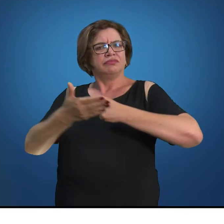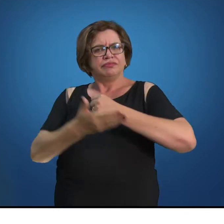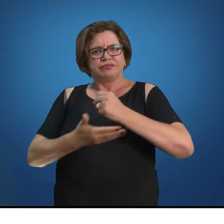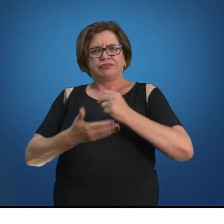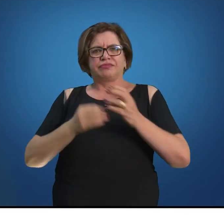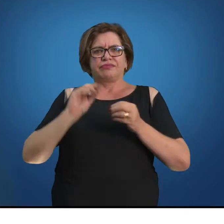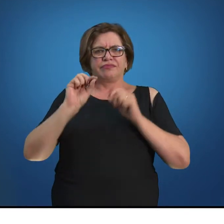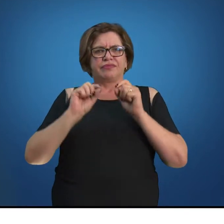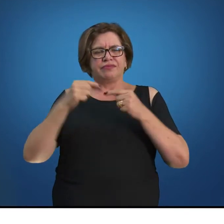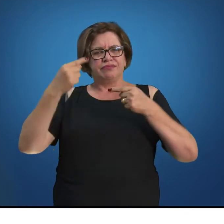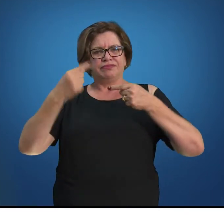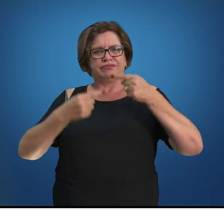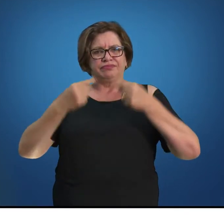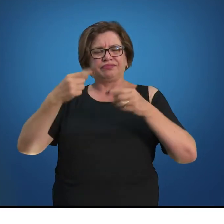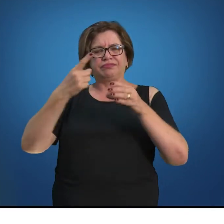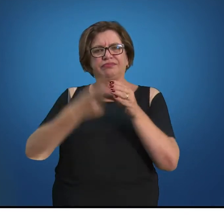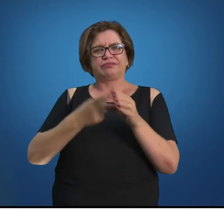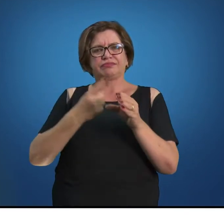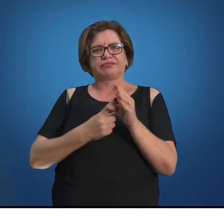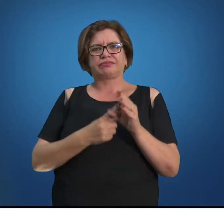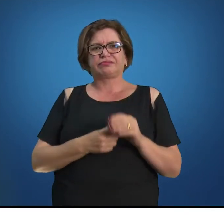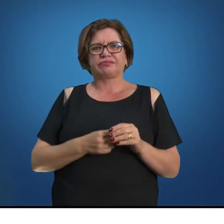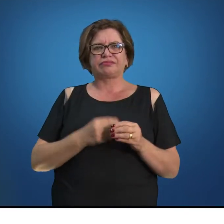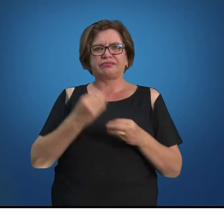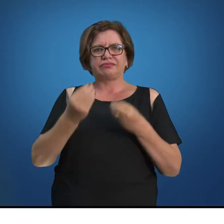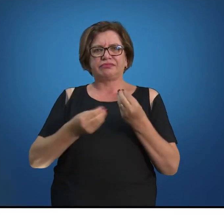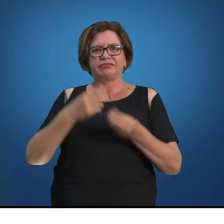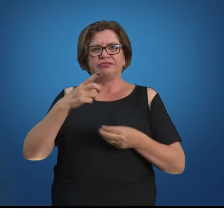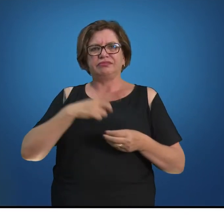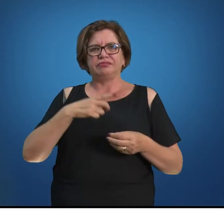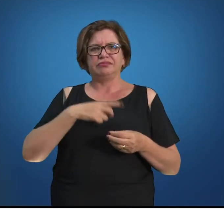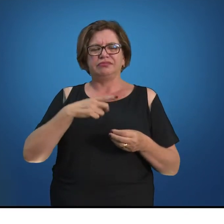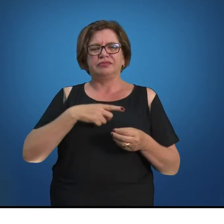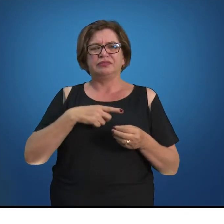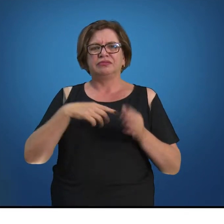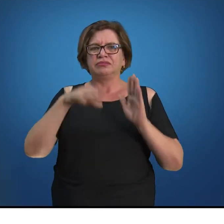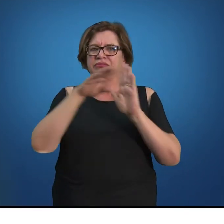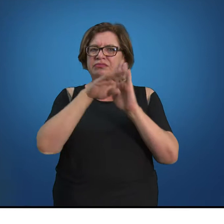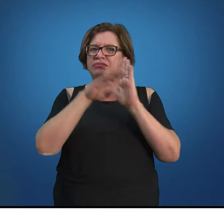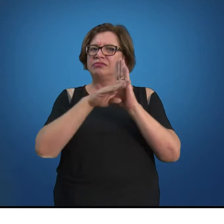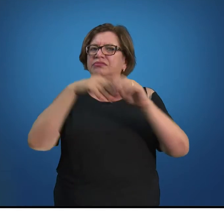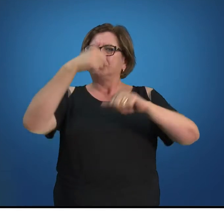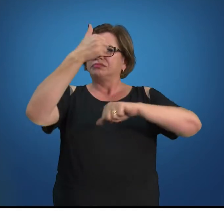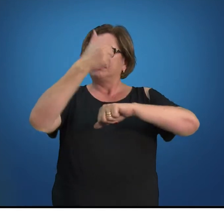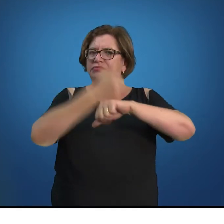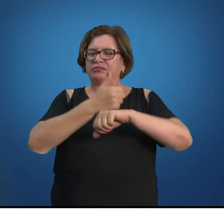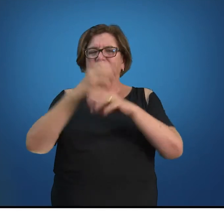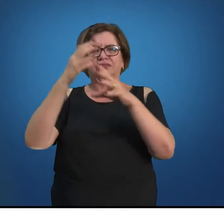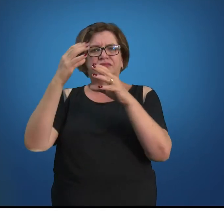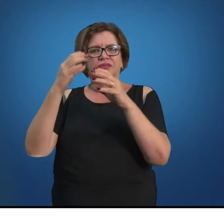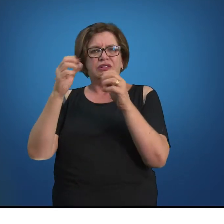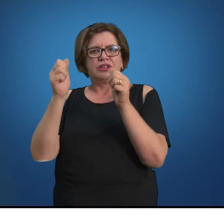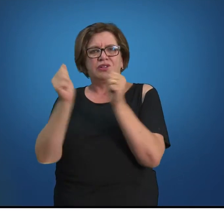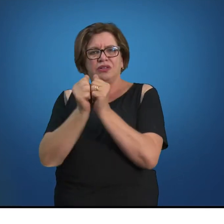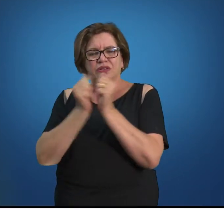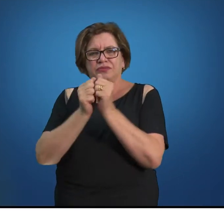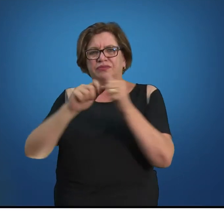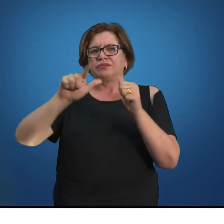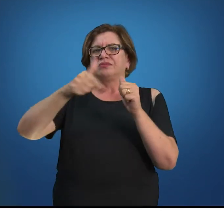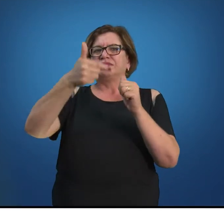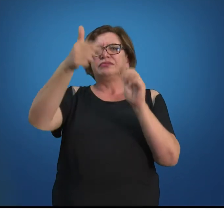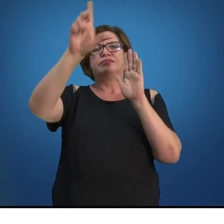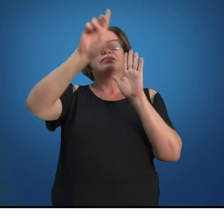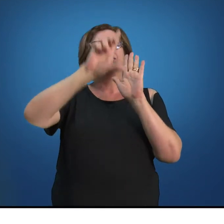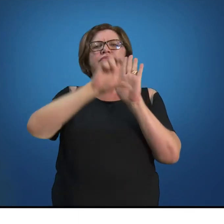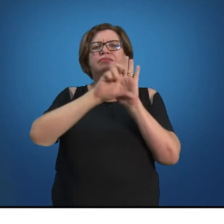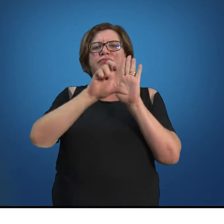a política urbana, e aí contemplando o plano diretor, somado às outras leis